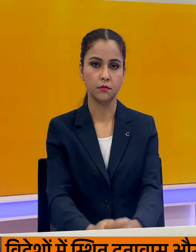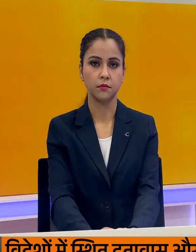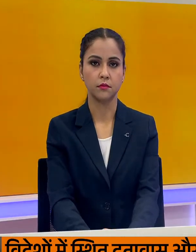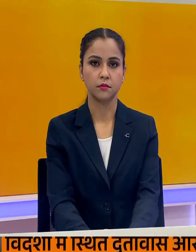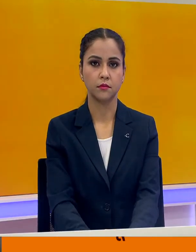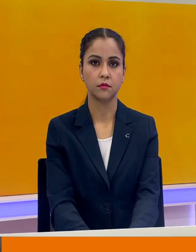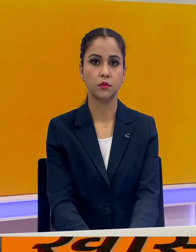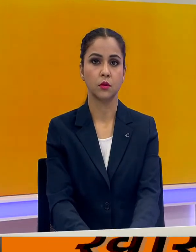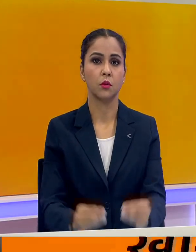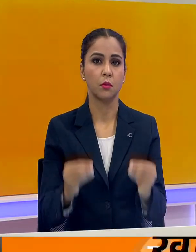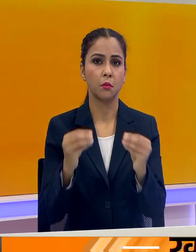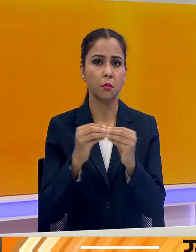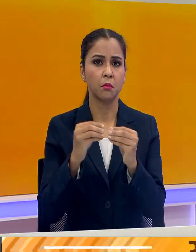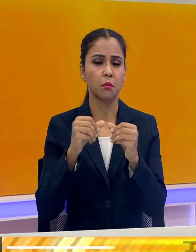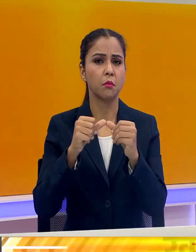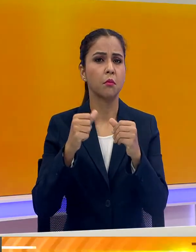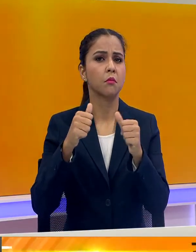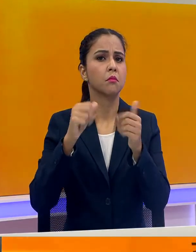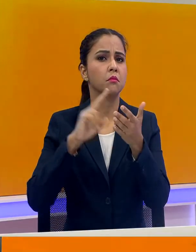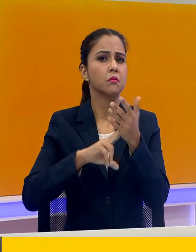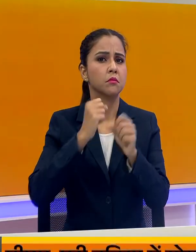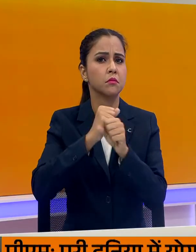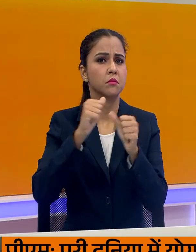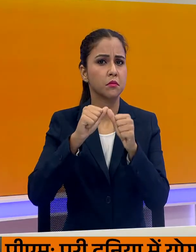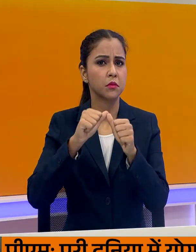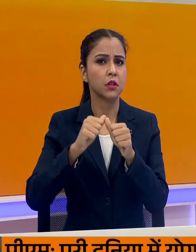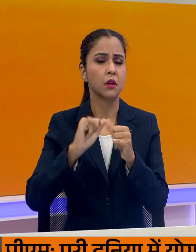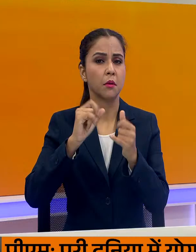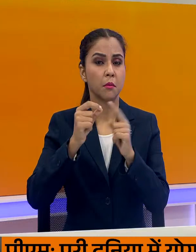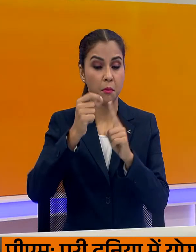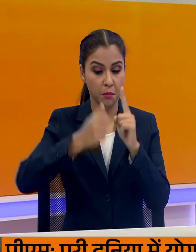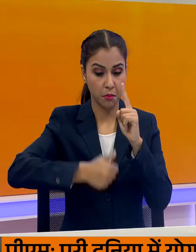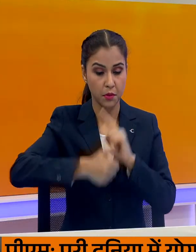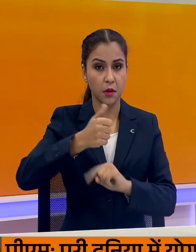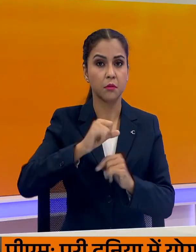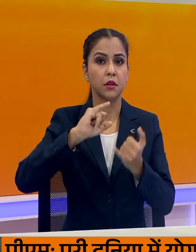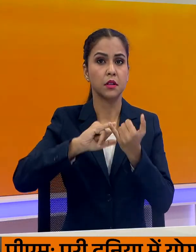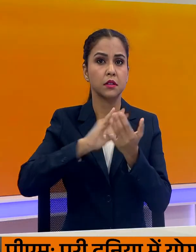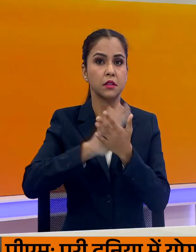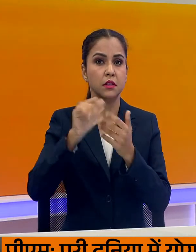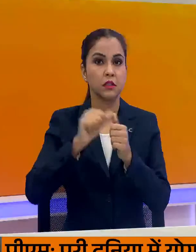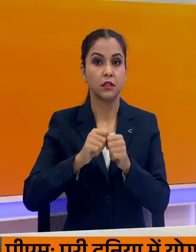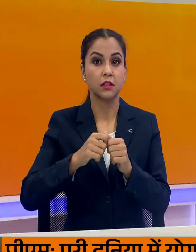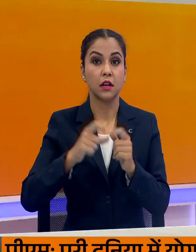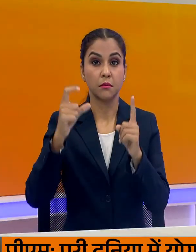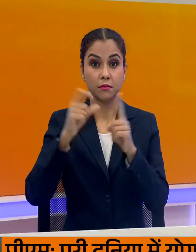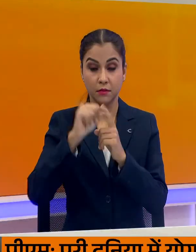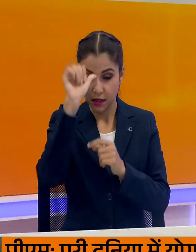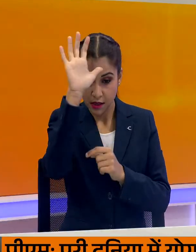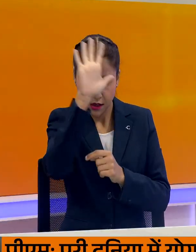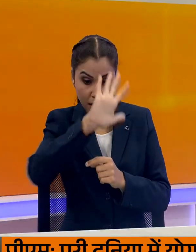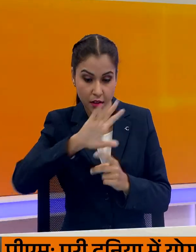और बांग्लादेश की प्रधानमंत्री शेख हसीना अपने भारत दौरे के लिए नई दिल्ली पहुंच गई हैं।